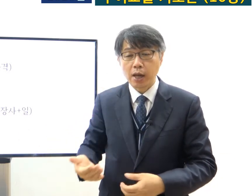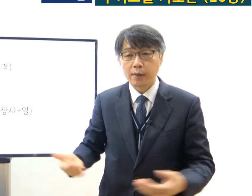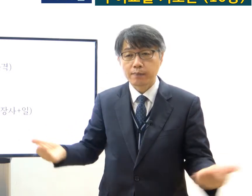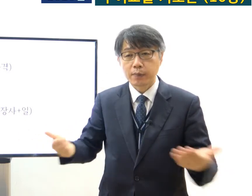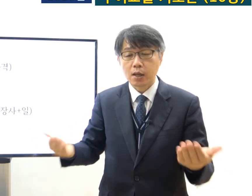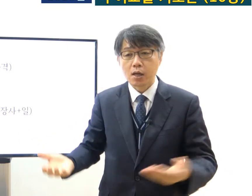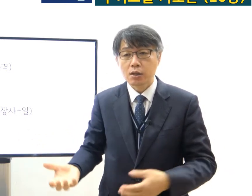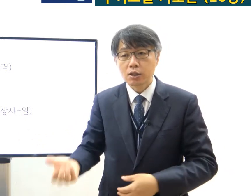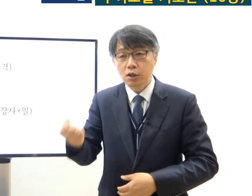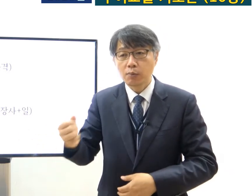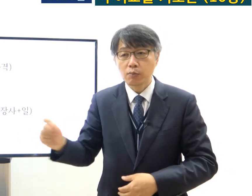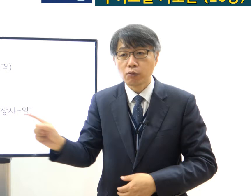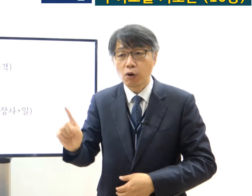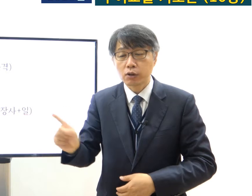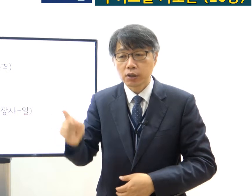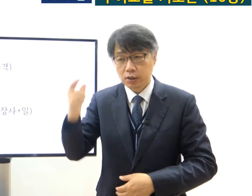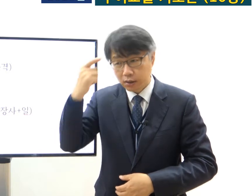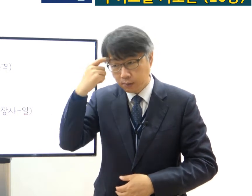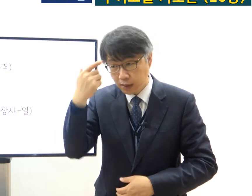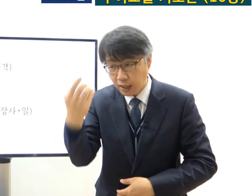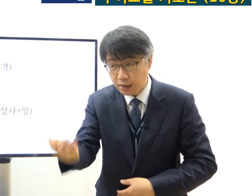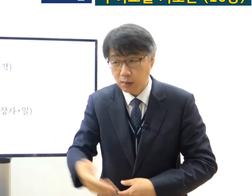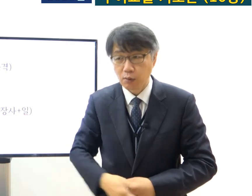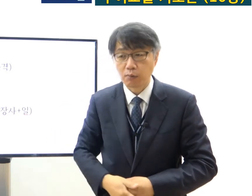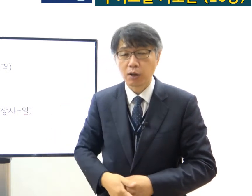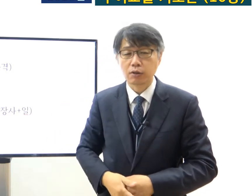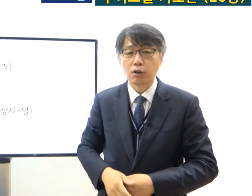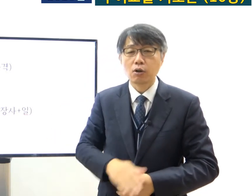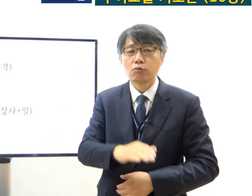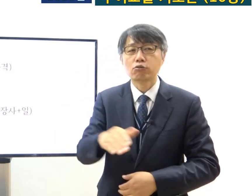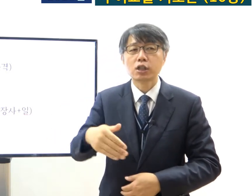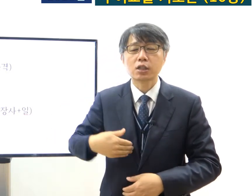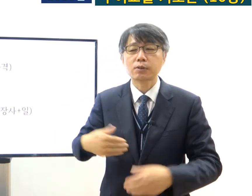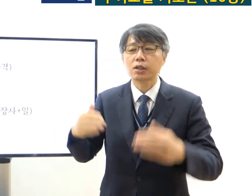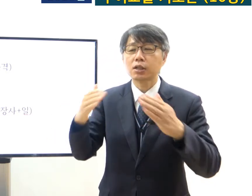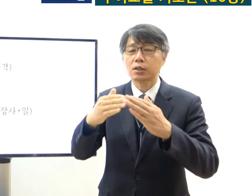부모님의 직업이 무엇입니까? 이렇게 물어보면 우리 집은